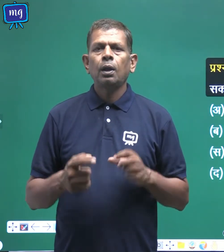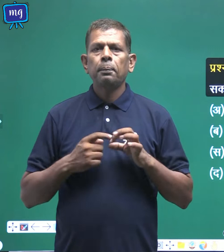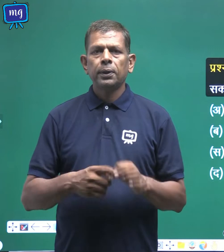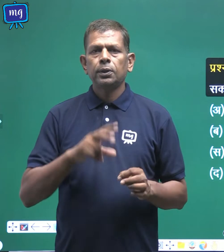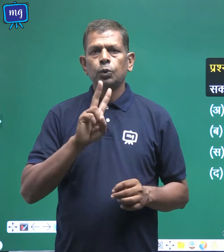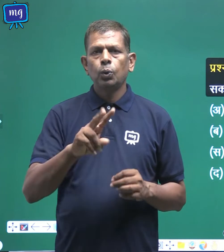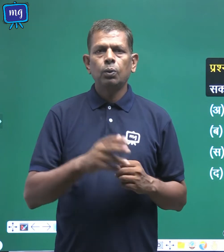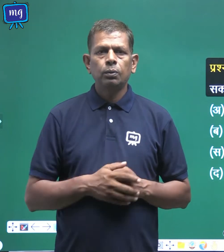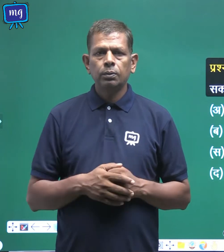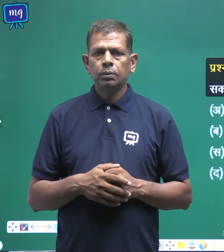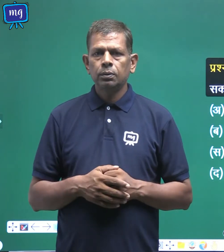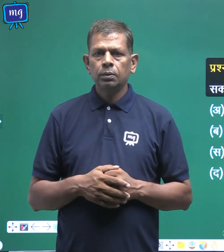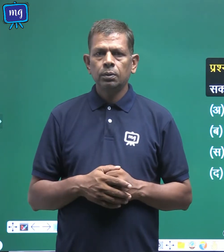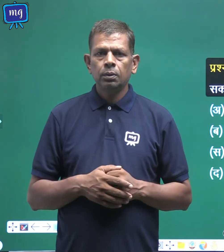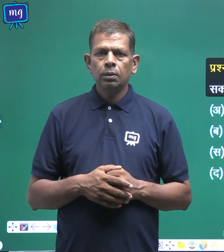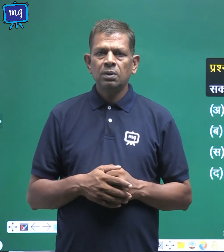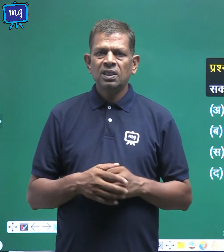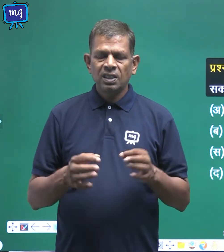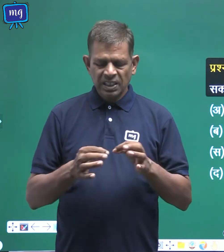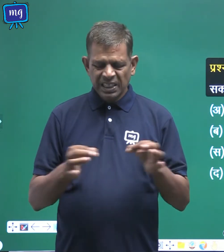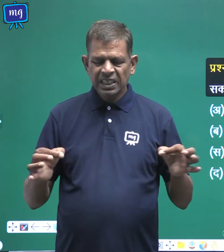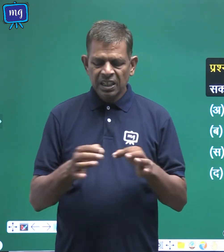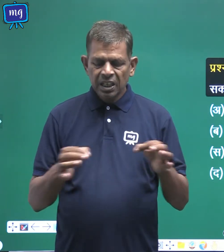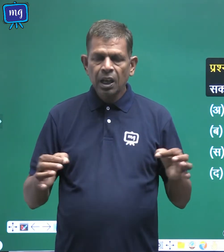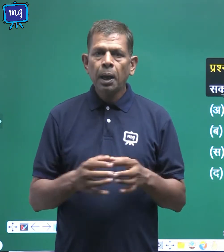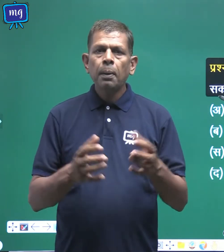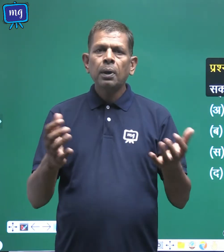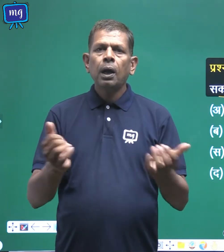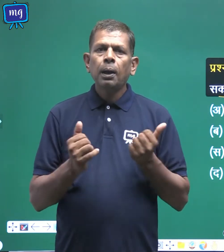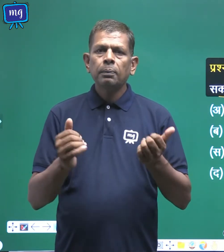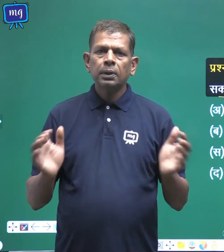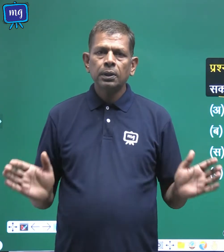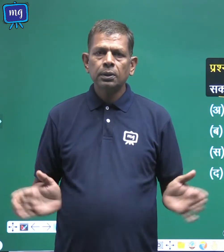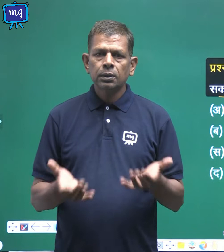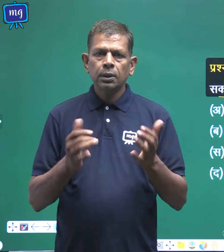प्रश्न 2, रेशम प्राप्त किया जा सकता है